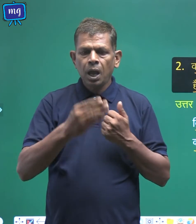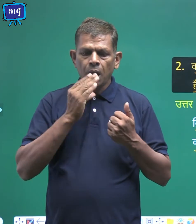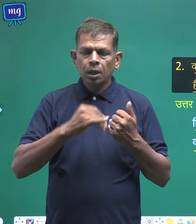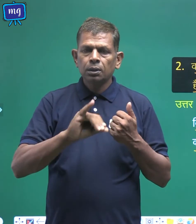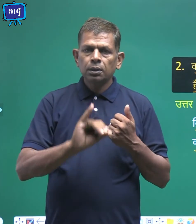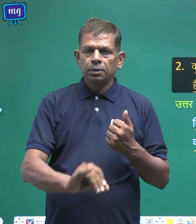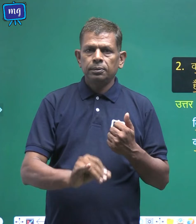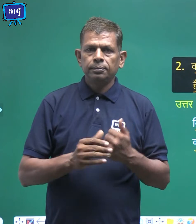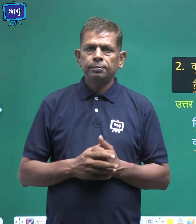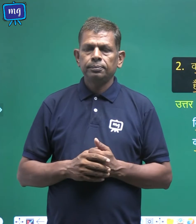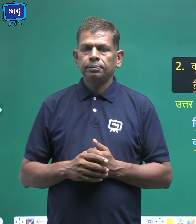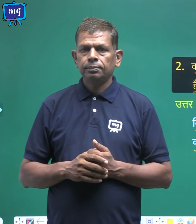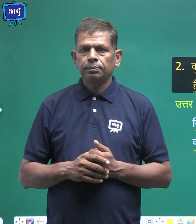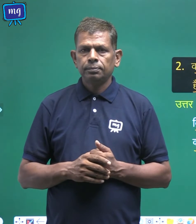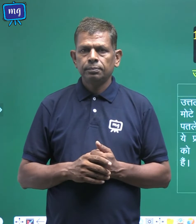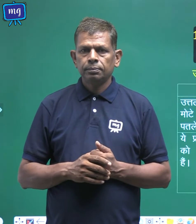कहलाता है।